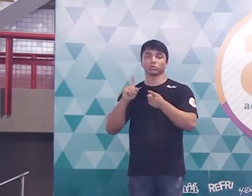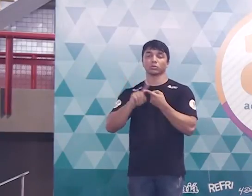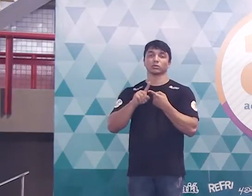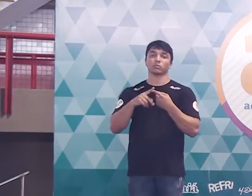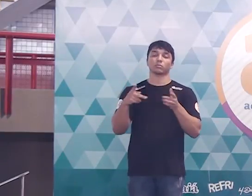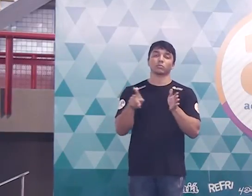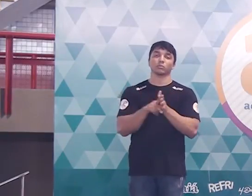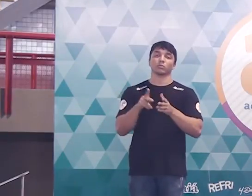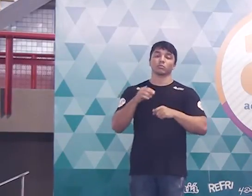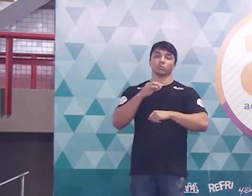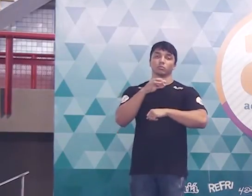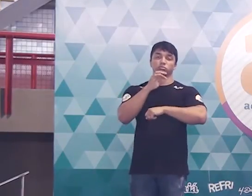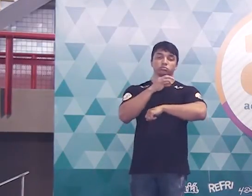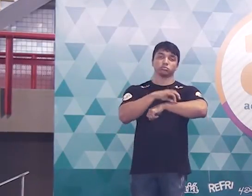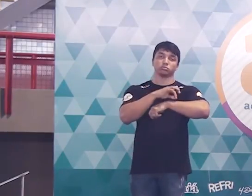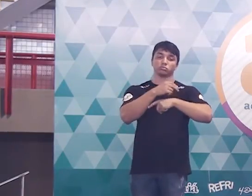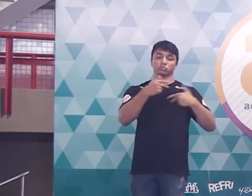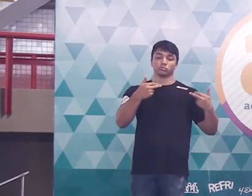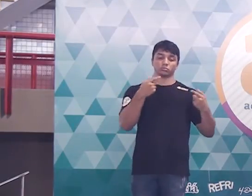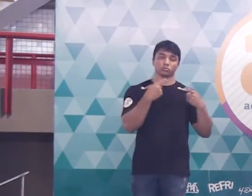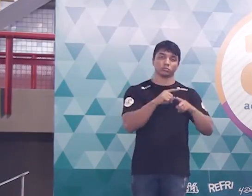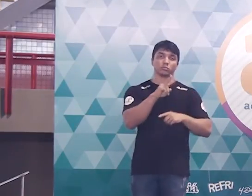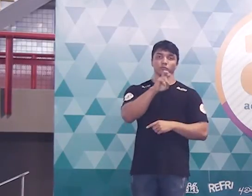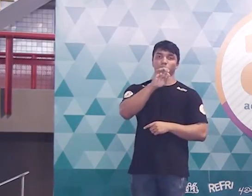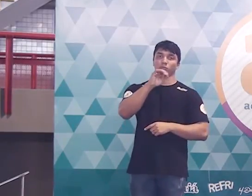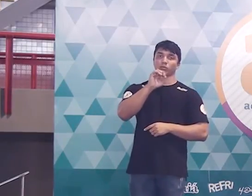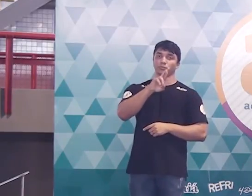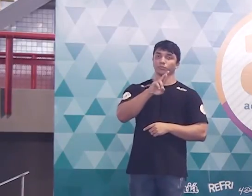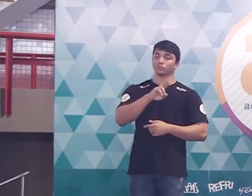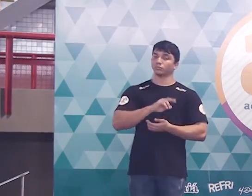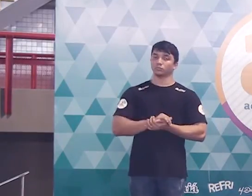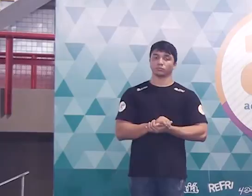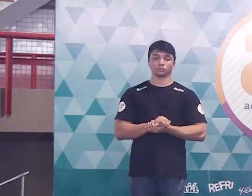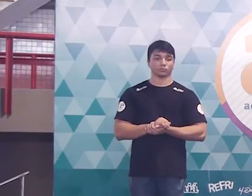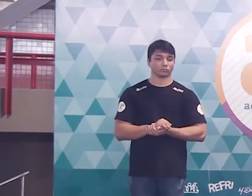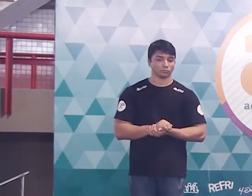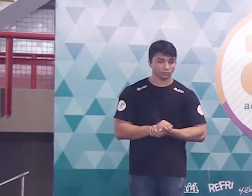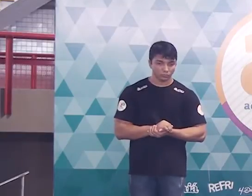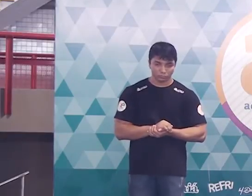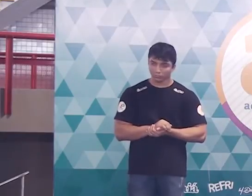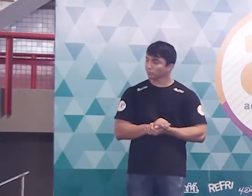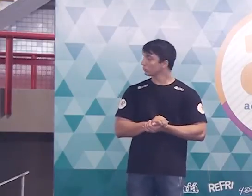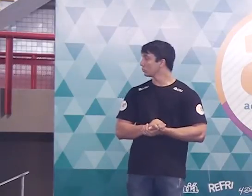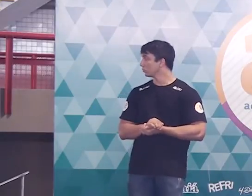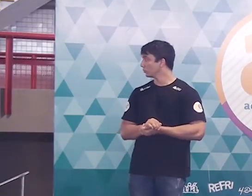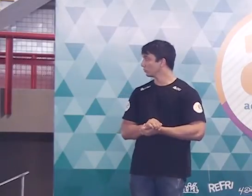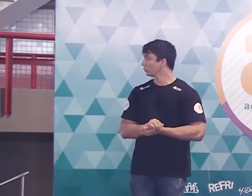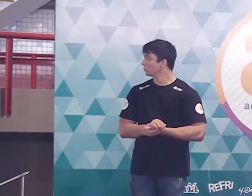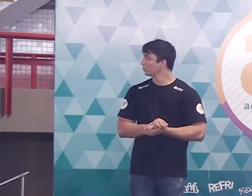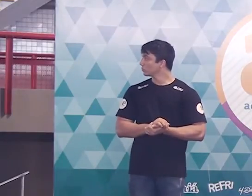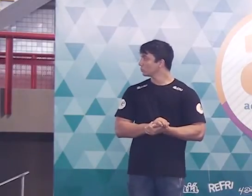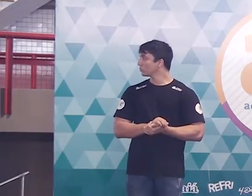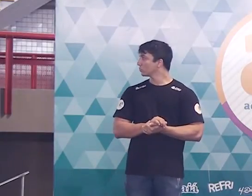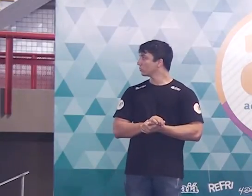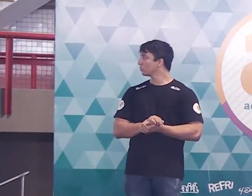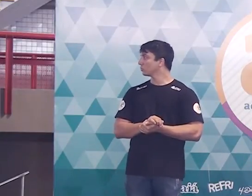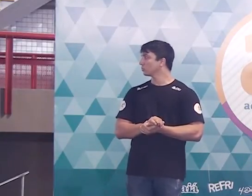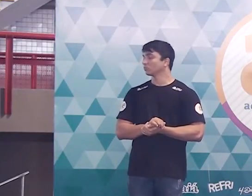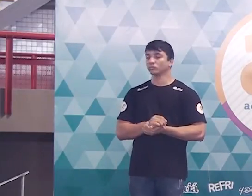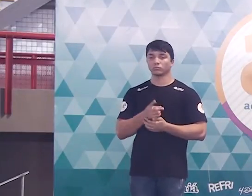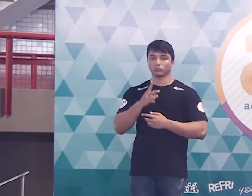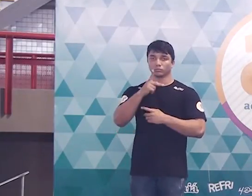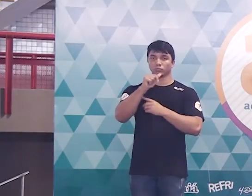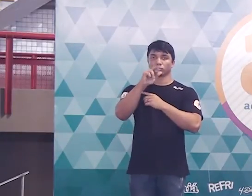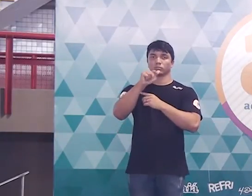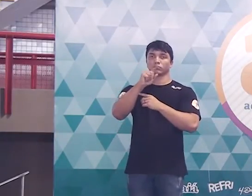doenças causadas quando se tem um mosquito como vetor. Tranquilo? Nessa aí, na hora que surgiu o parasita, a